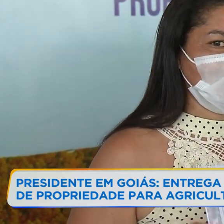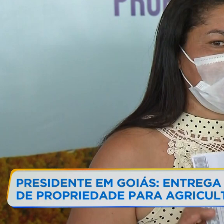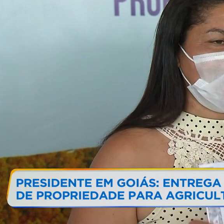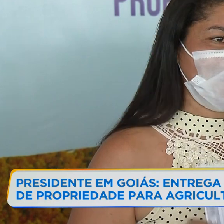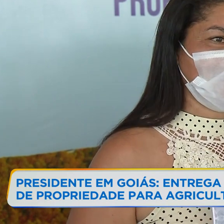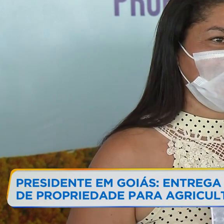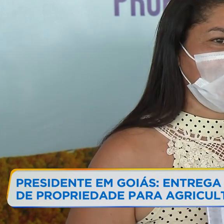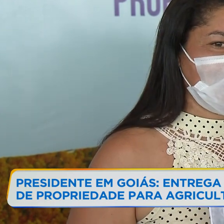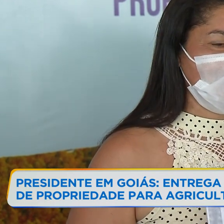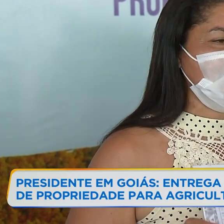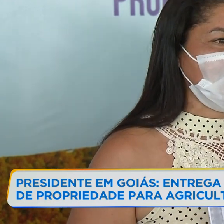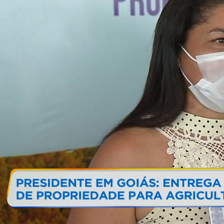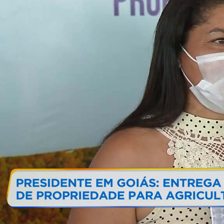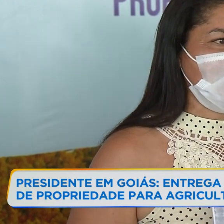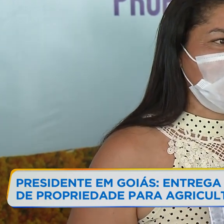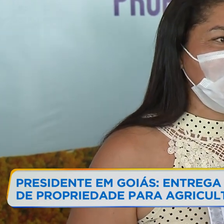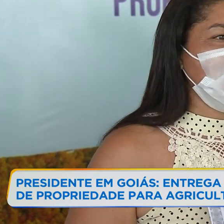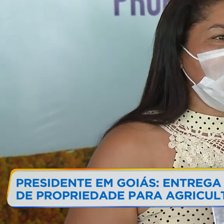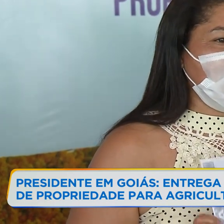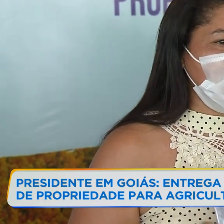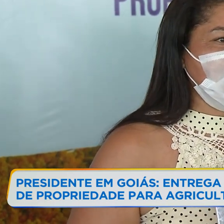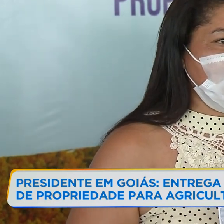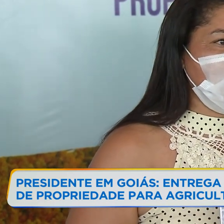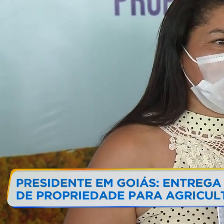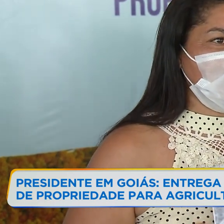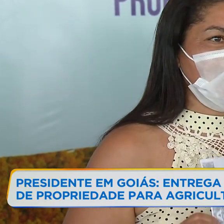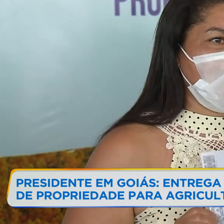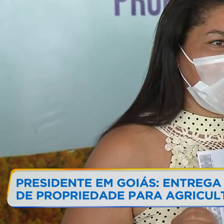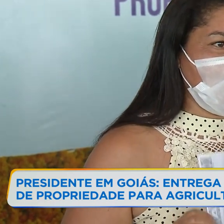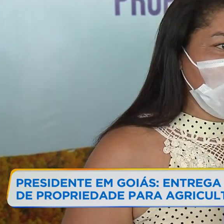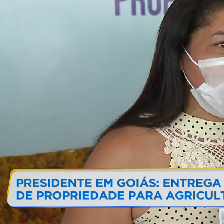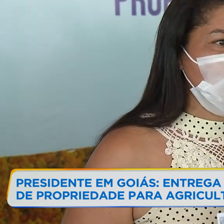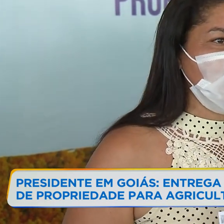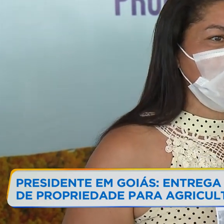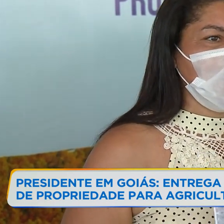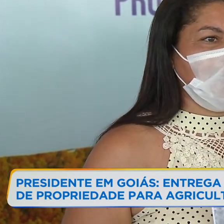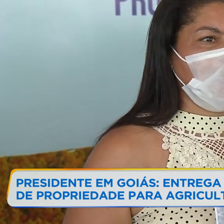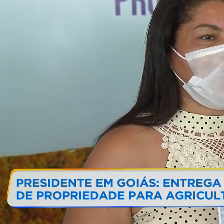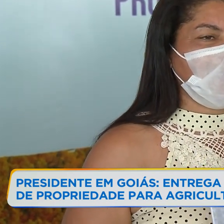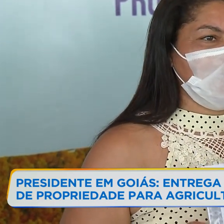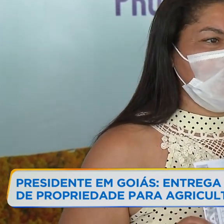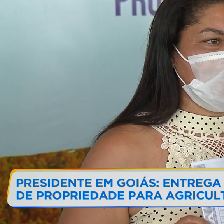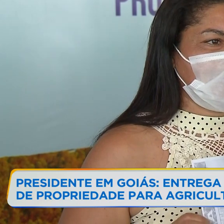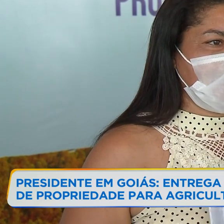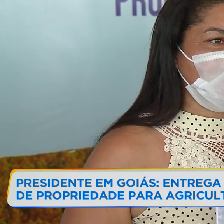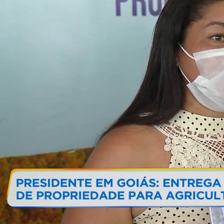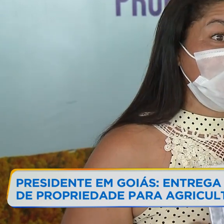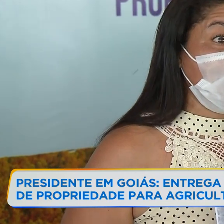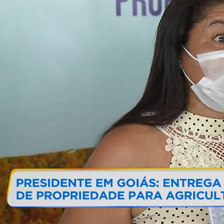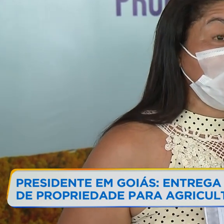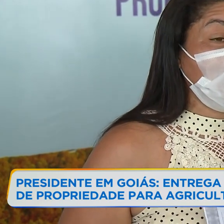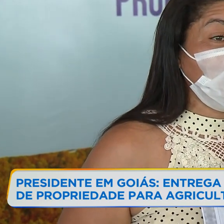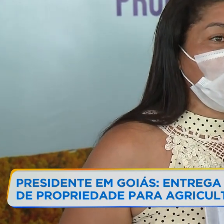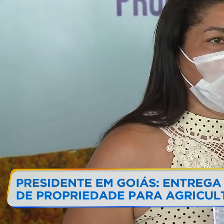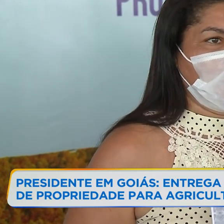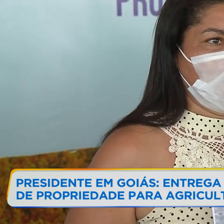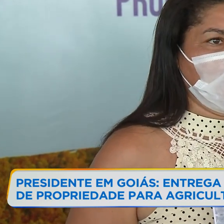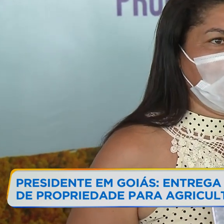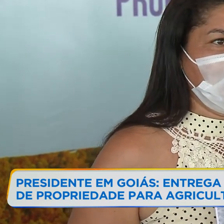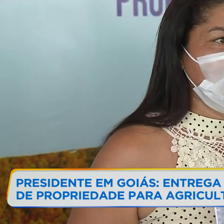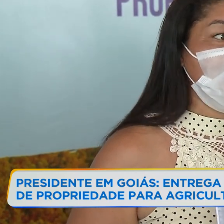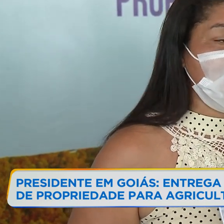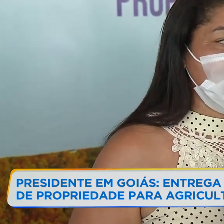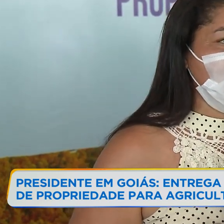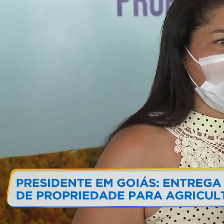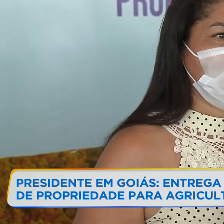e titularizados, graças a Deus. Então, hoje tem como eu ir buscar recurso, né, para ter o sustento e o lucro,